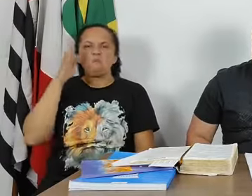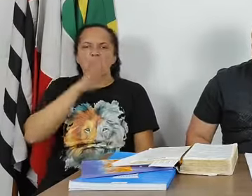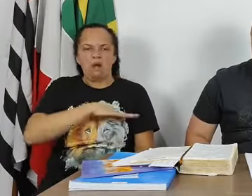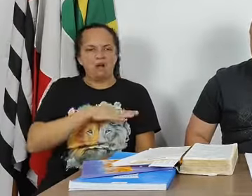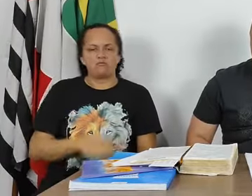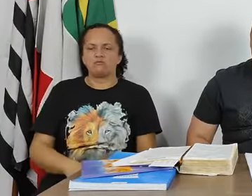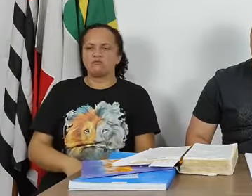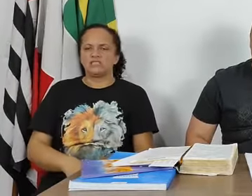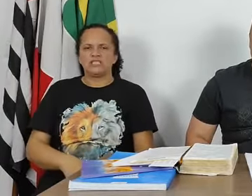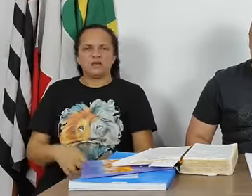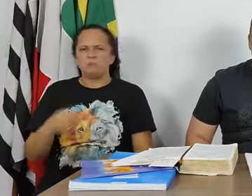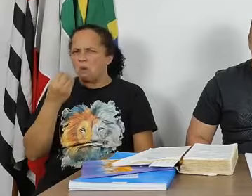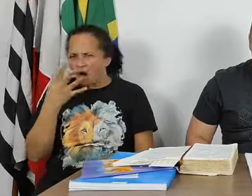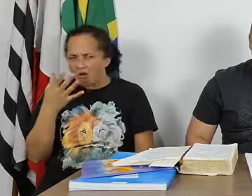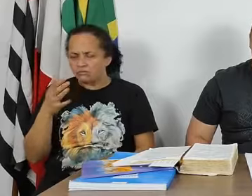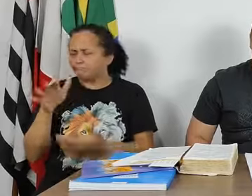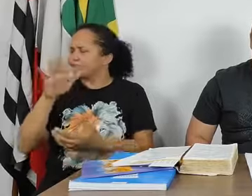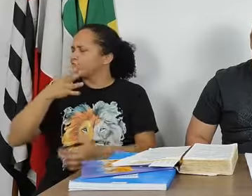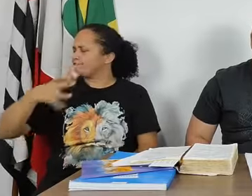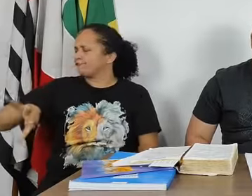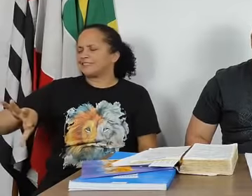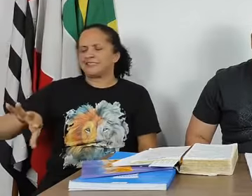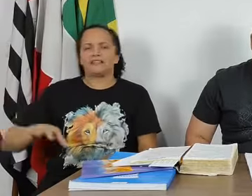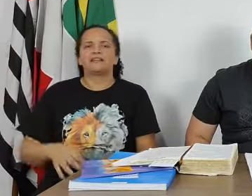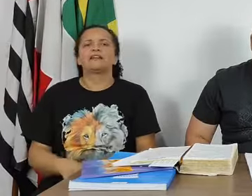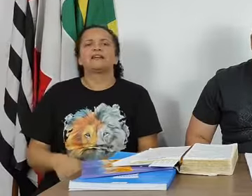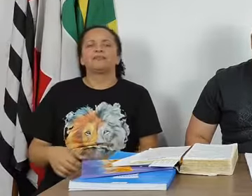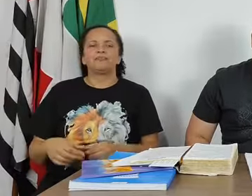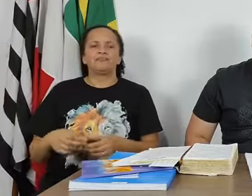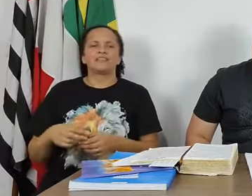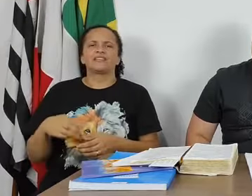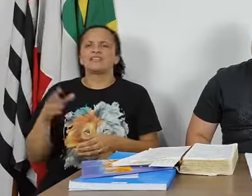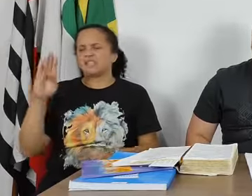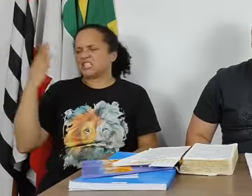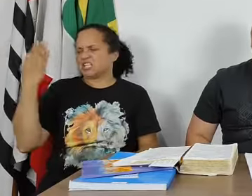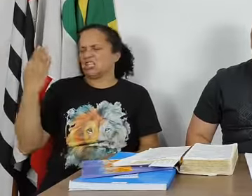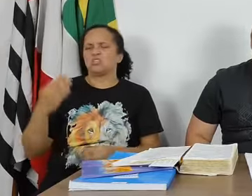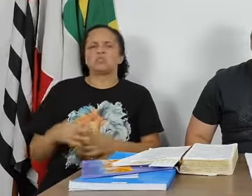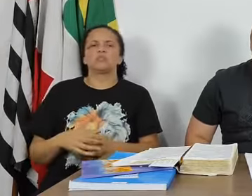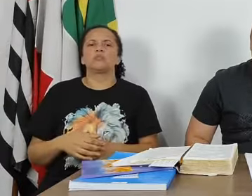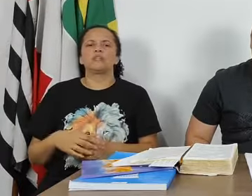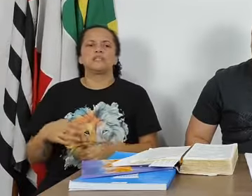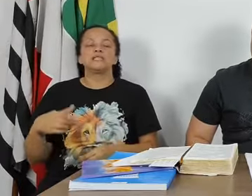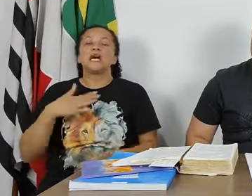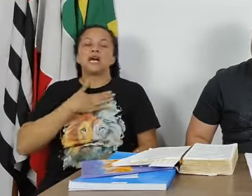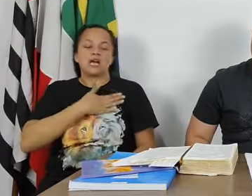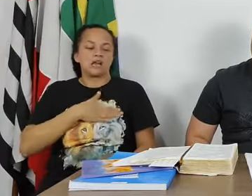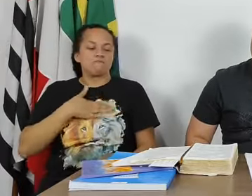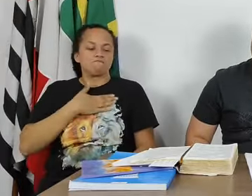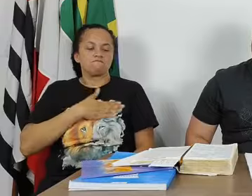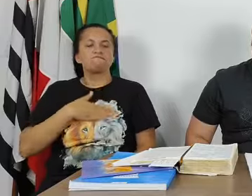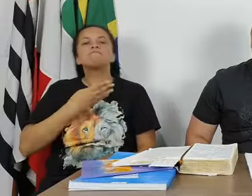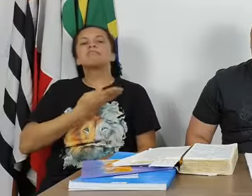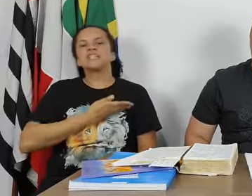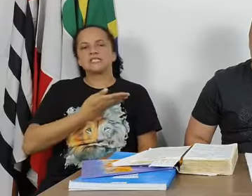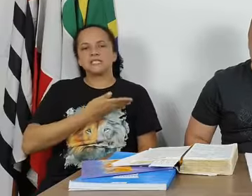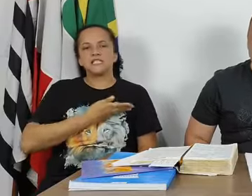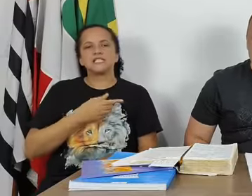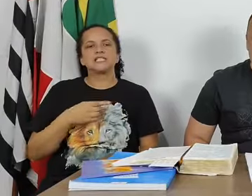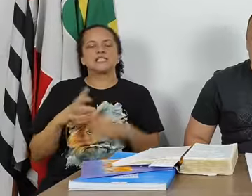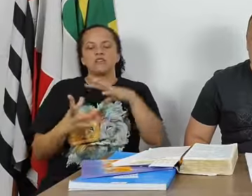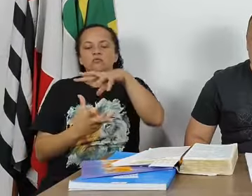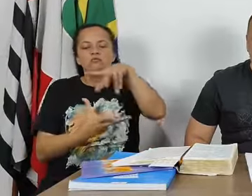do bem, traidores, atrevidos, enfatuados, mais amigos dos prazeres que amigo de